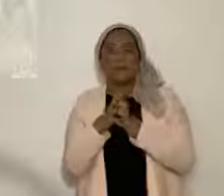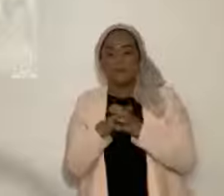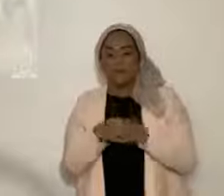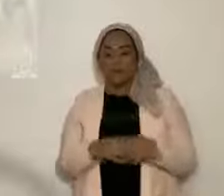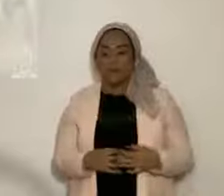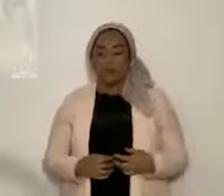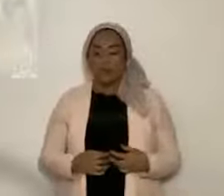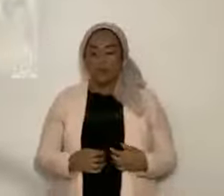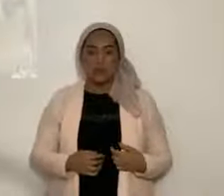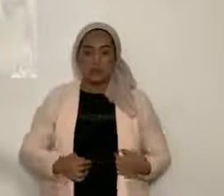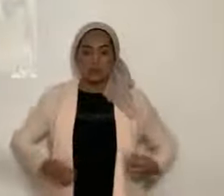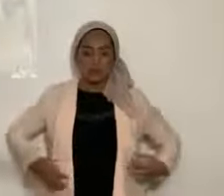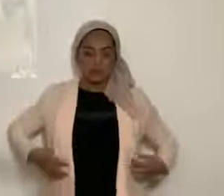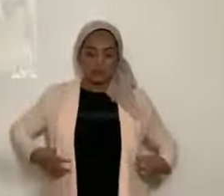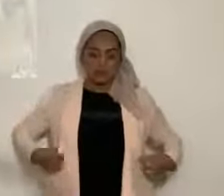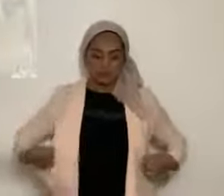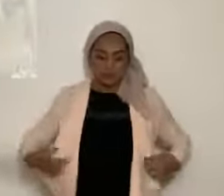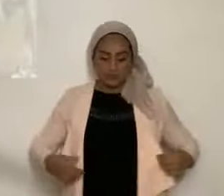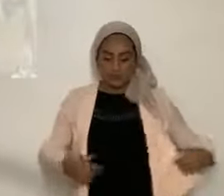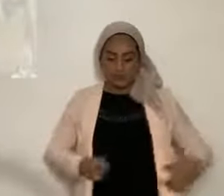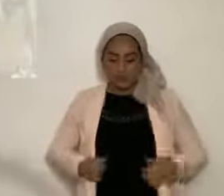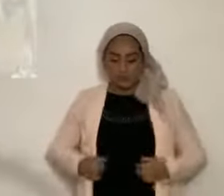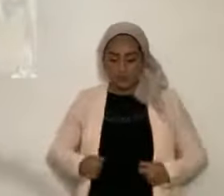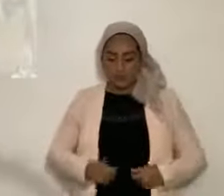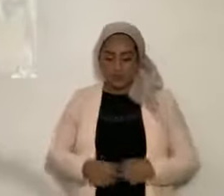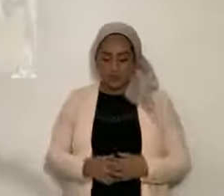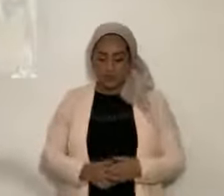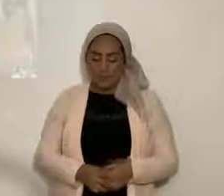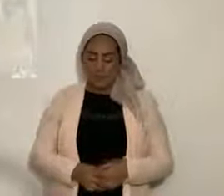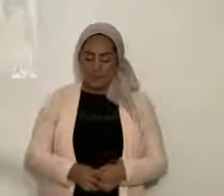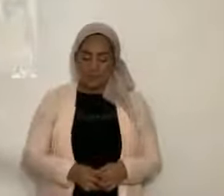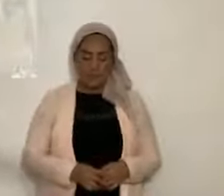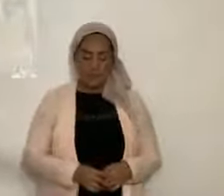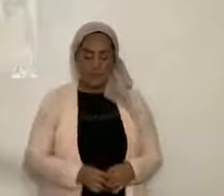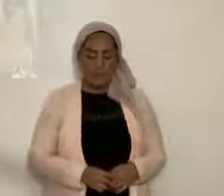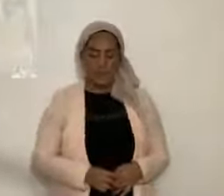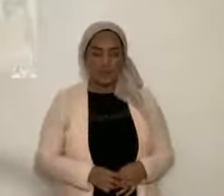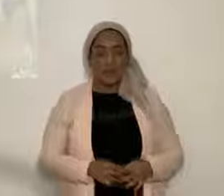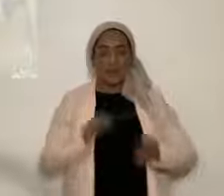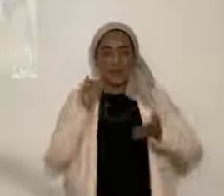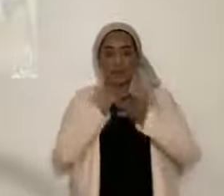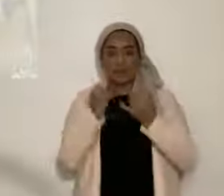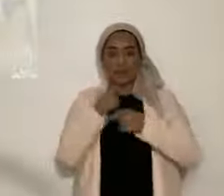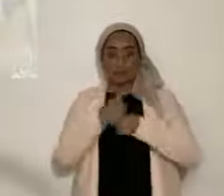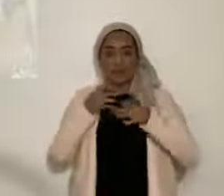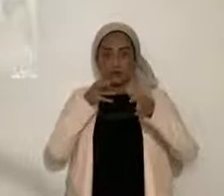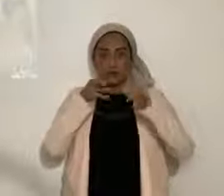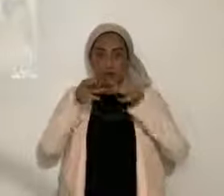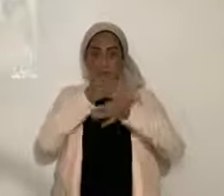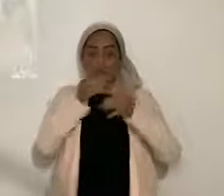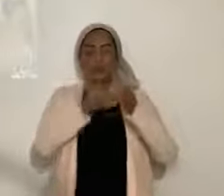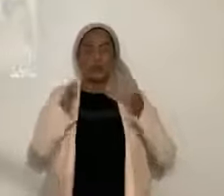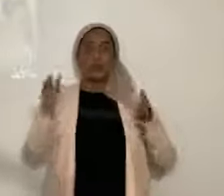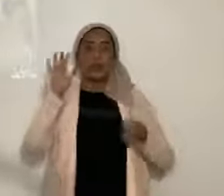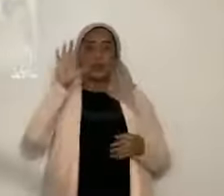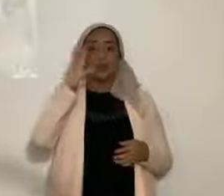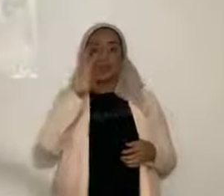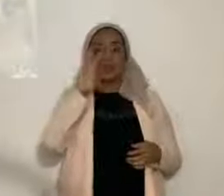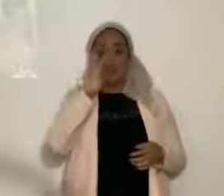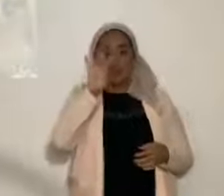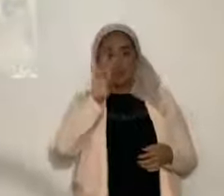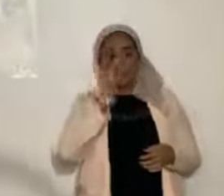hermanas. Bueno, entonces, aquí la cuestión es que esto que voy a ministrar hoy en recta final 76